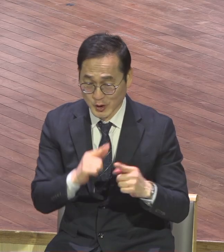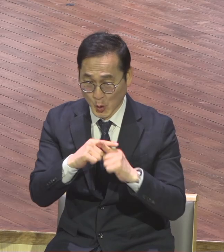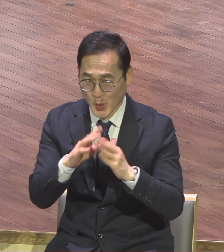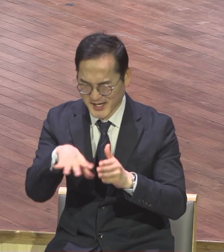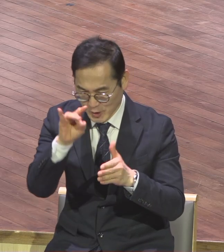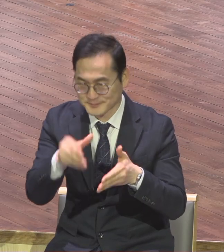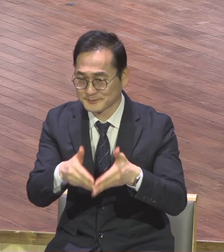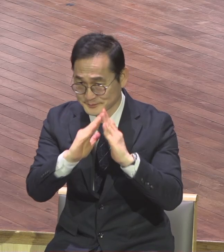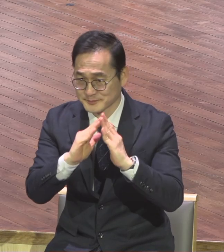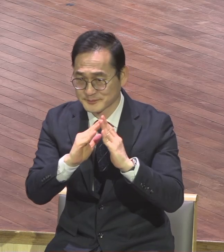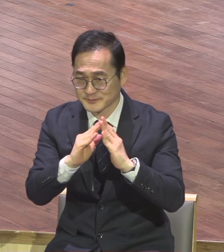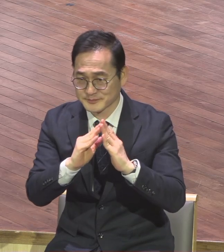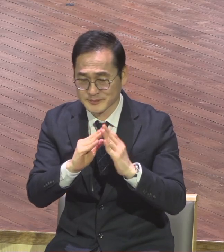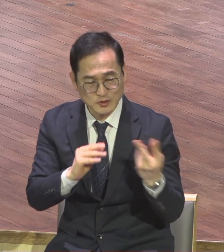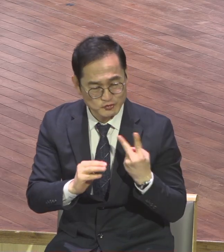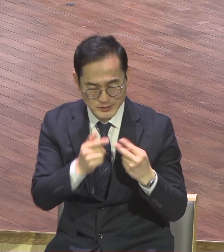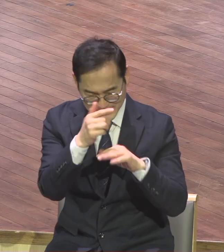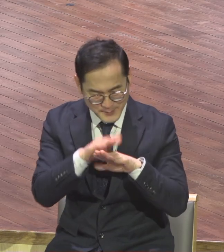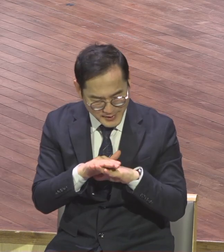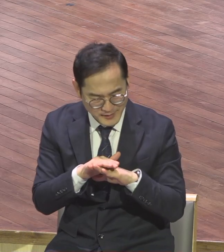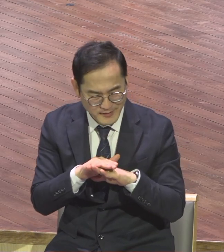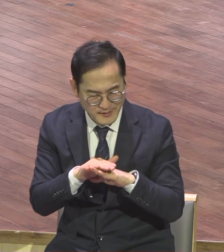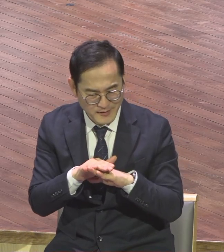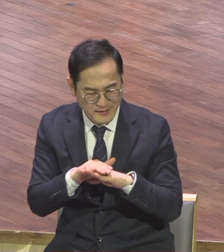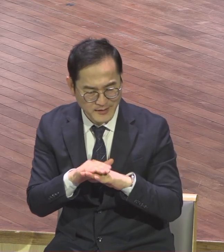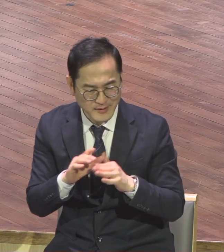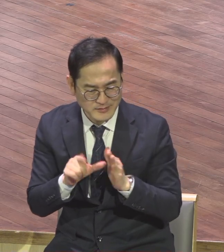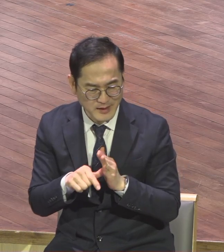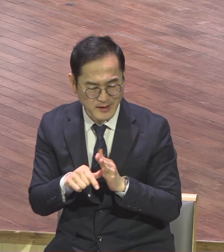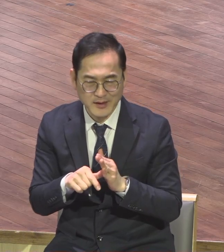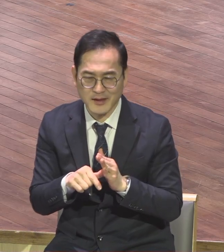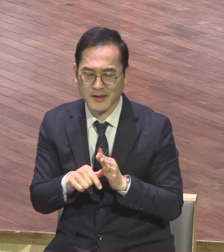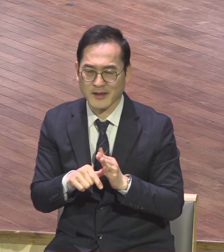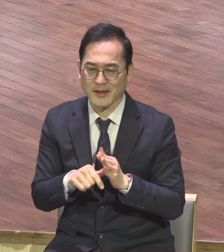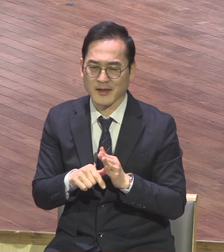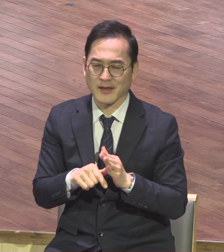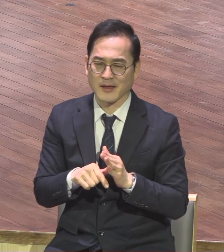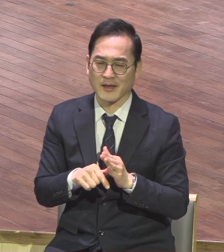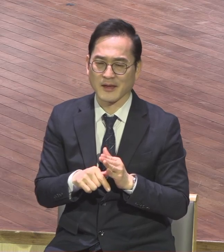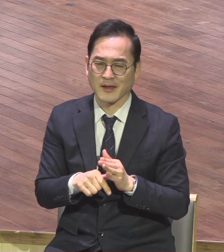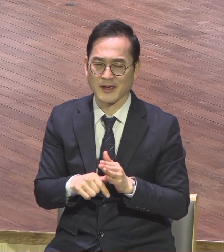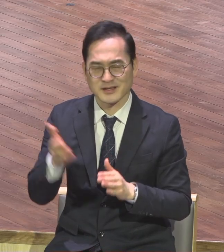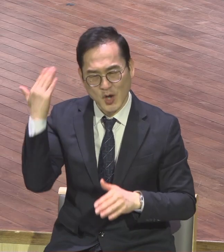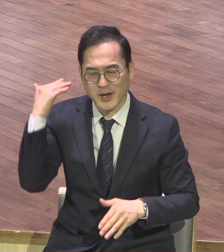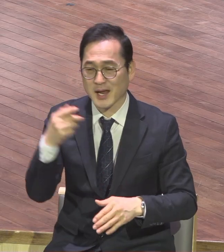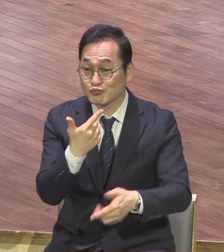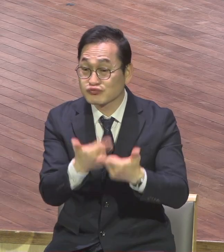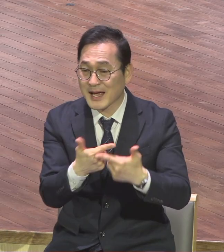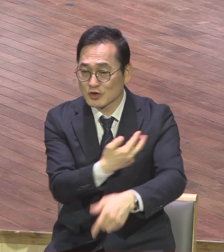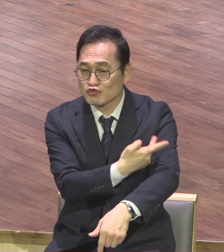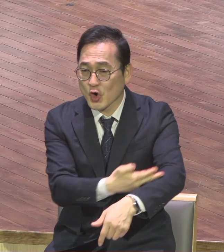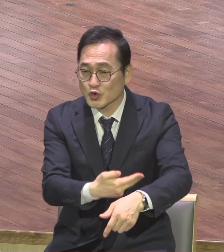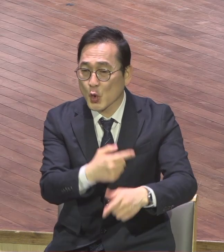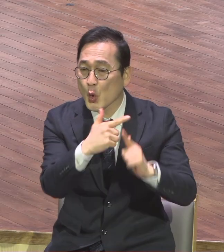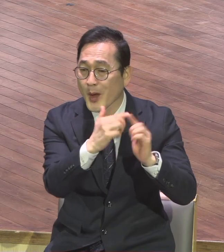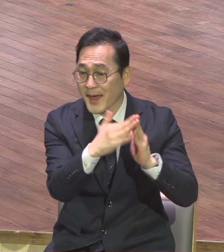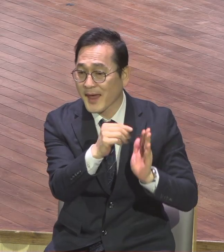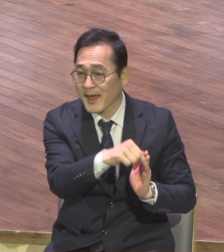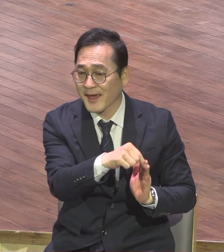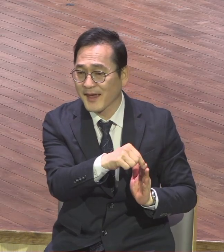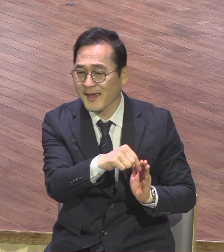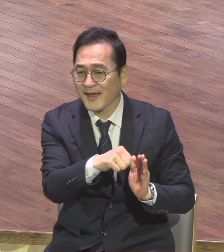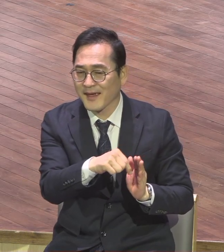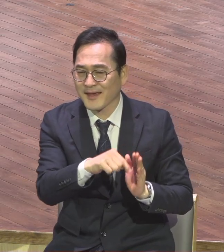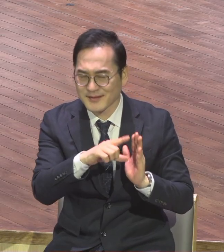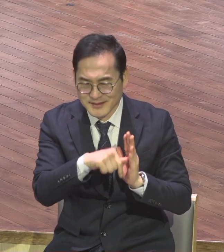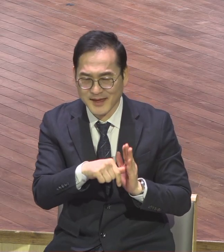결정하는 데 와서 예배를 드리는데 같이 내하고 버스 전도했던 친구예요. 수영로교에서 같이 버스 전도. 내가 최상이고 제가 총무요.